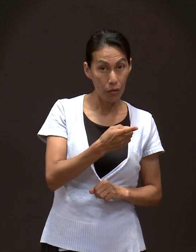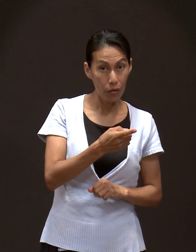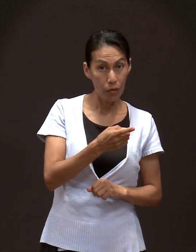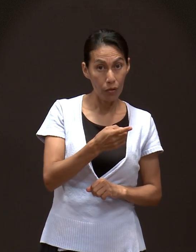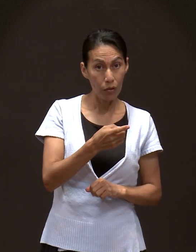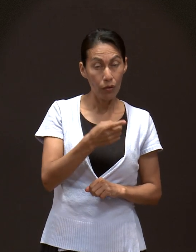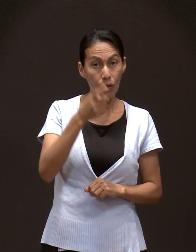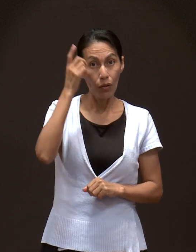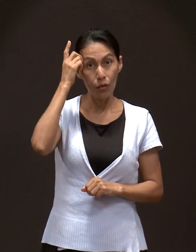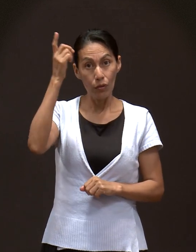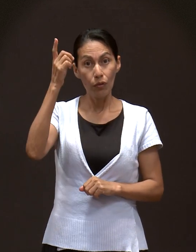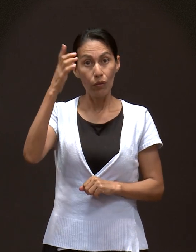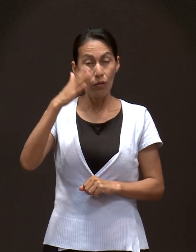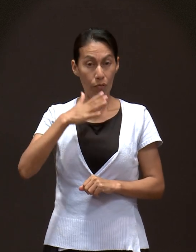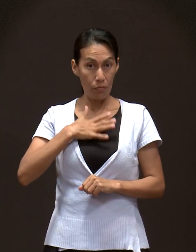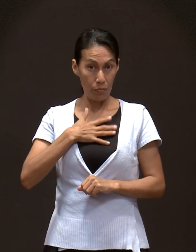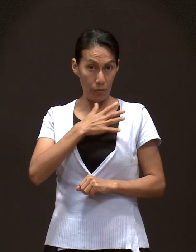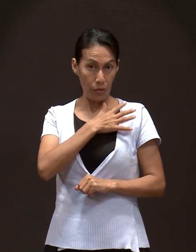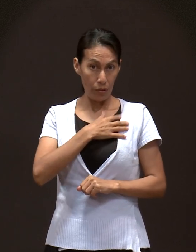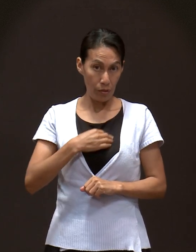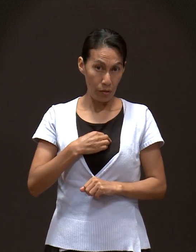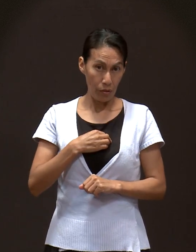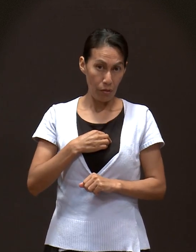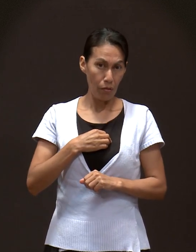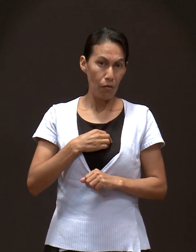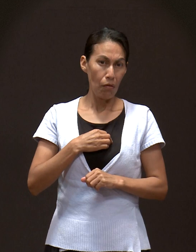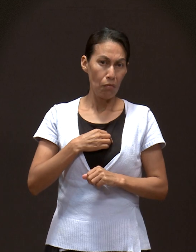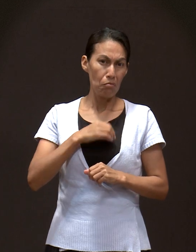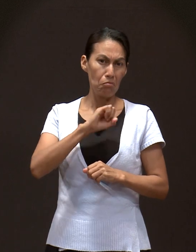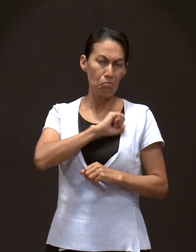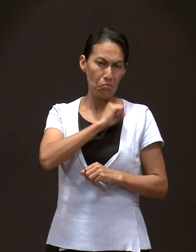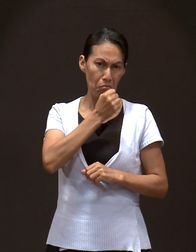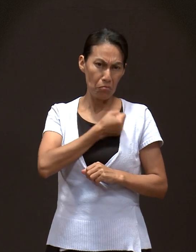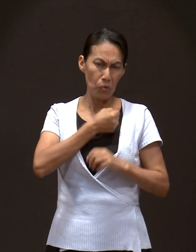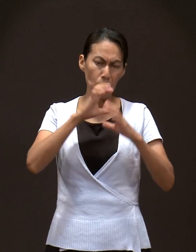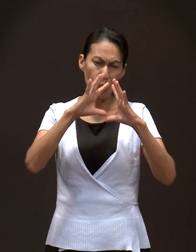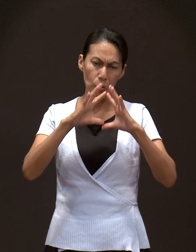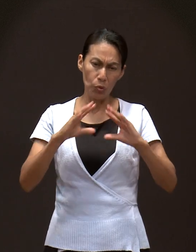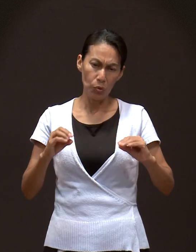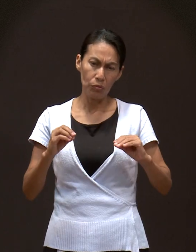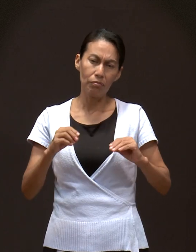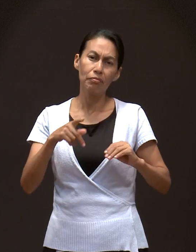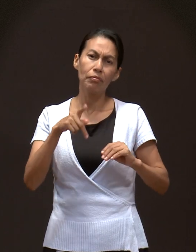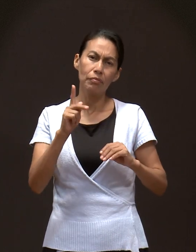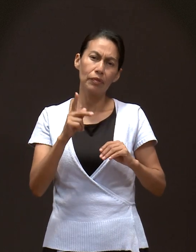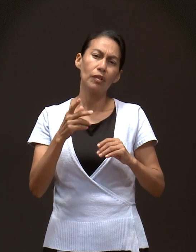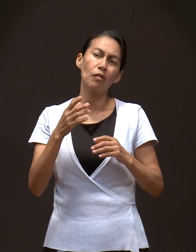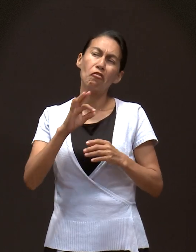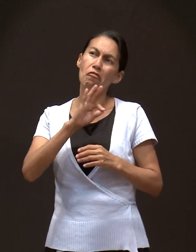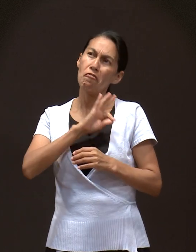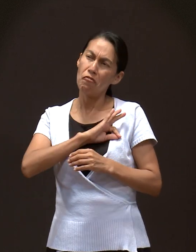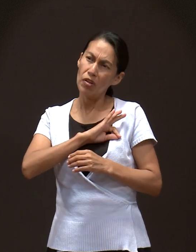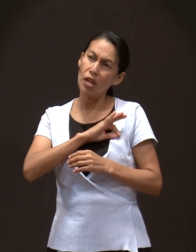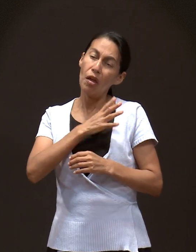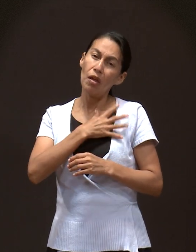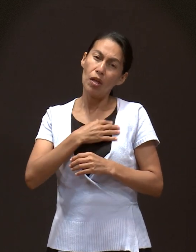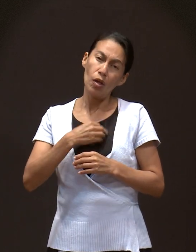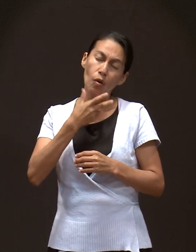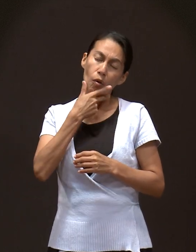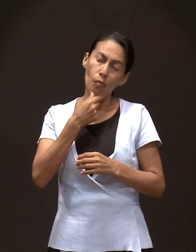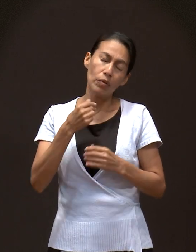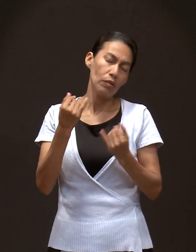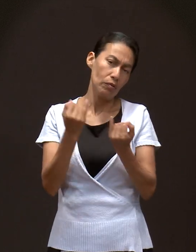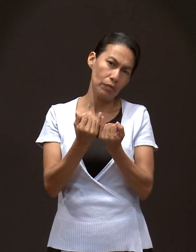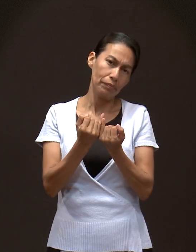Amén. Le comento que Dios ha obrado en la salud de mi hija. Falta mi hijo, pero tengo fe que Dios obrará en él también. Bien,